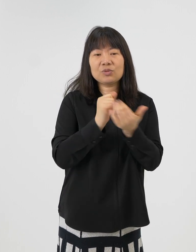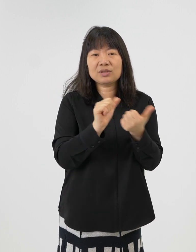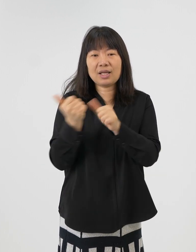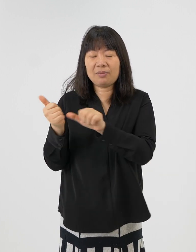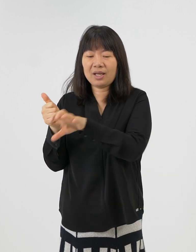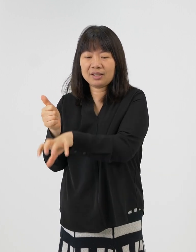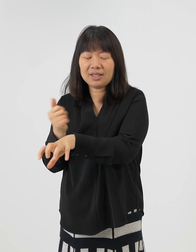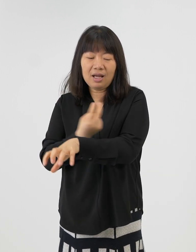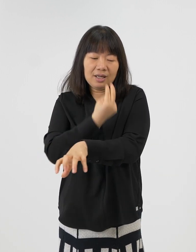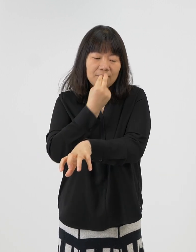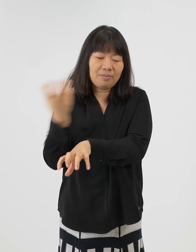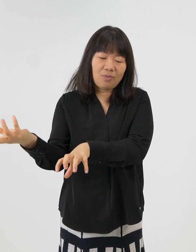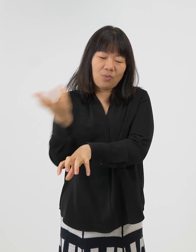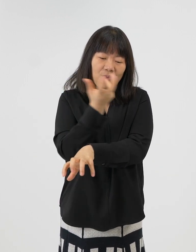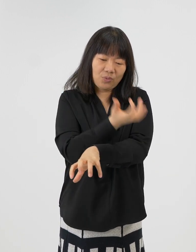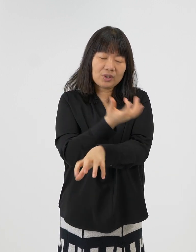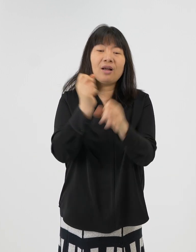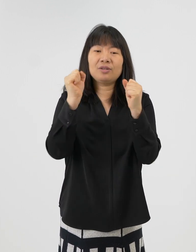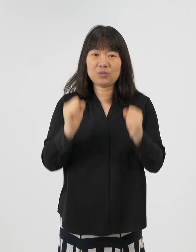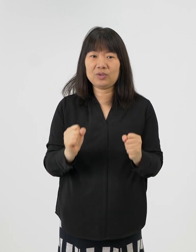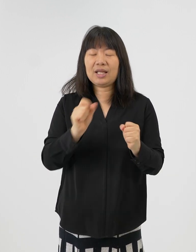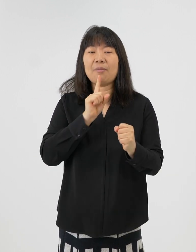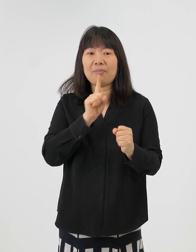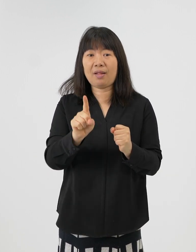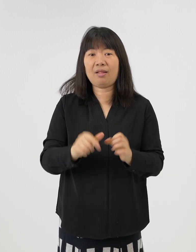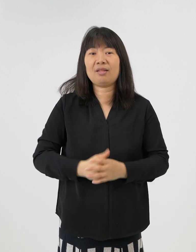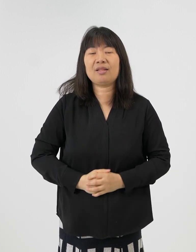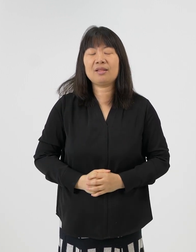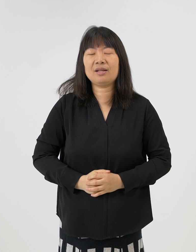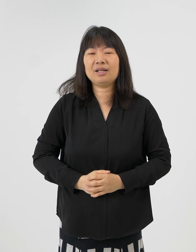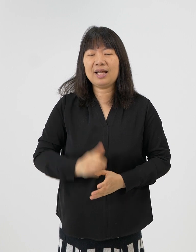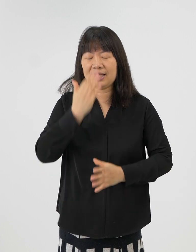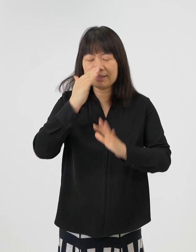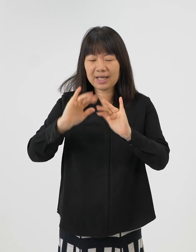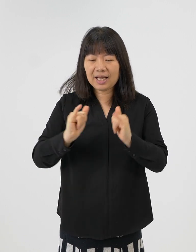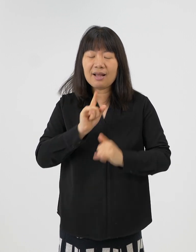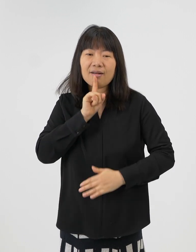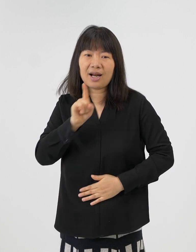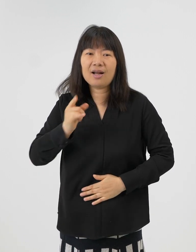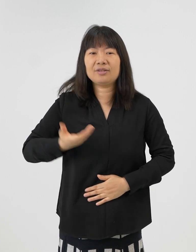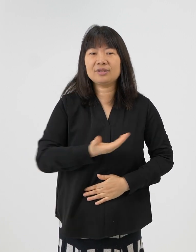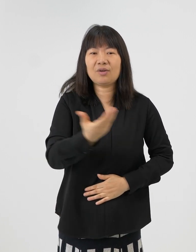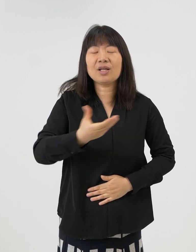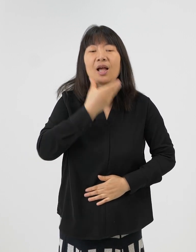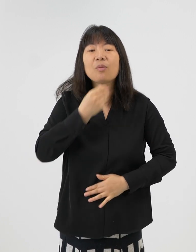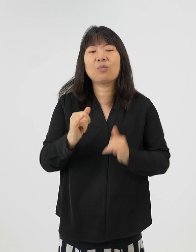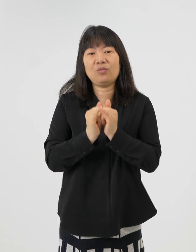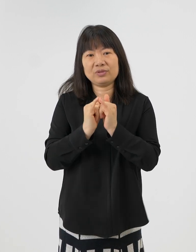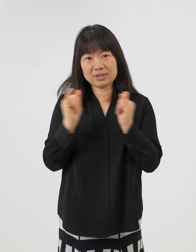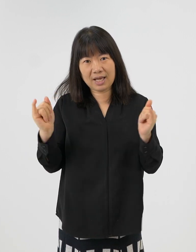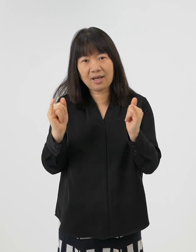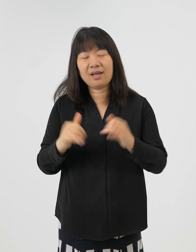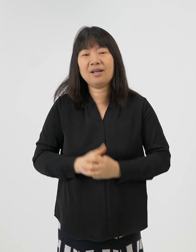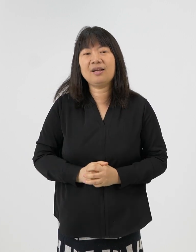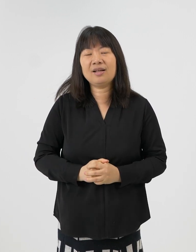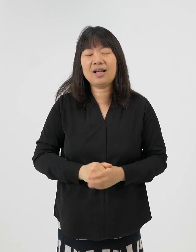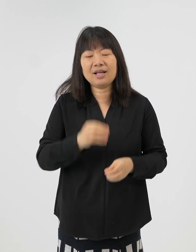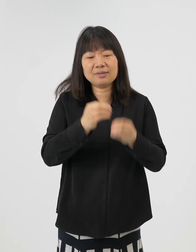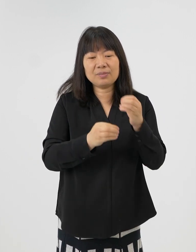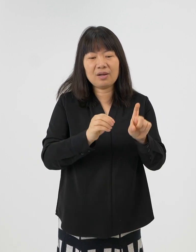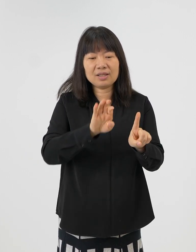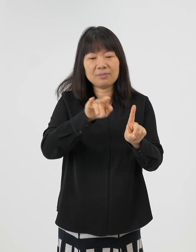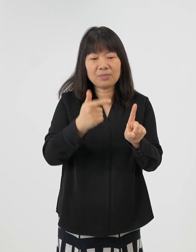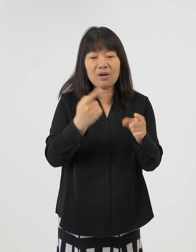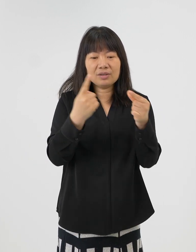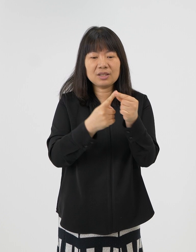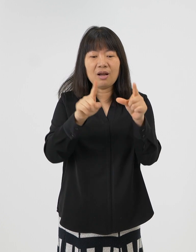사망에서 생명으로 옮겨진 존재. 이스라엘아 너는 행복자로다. 그리고 시편 1편의